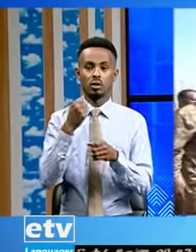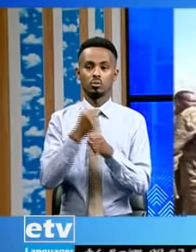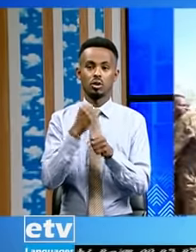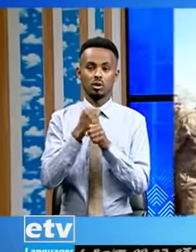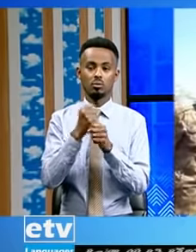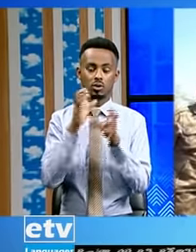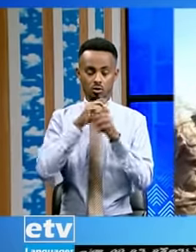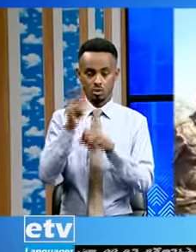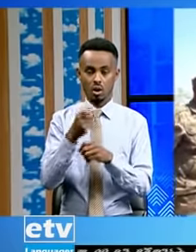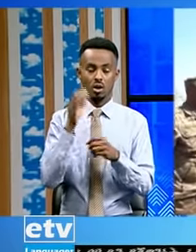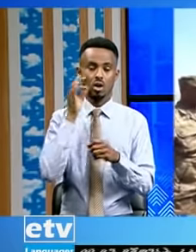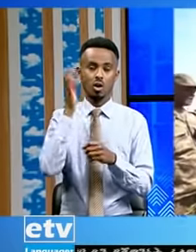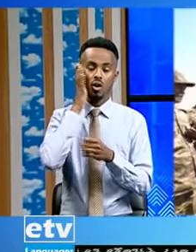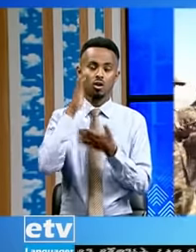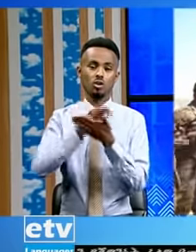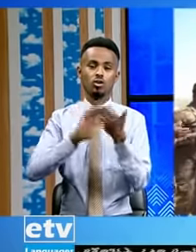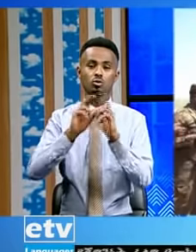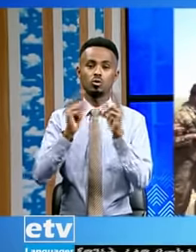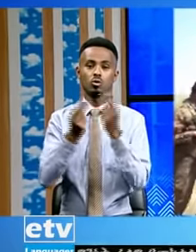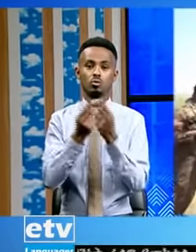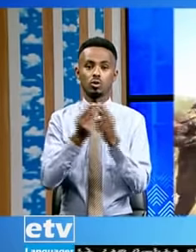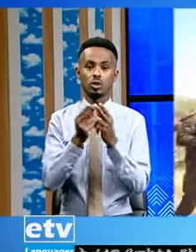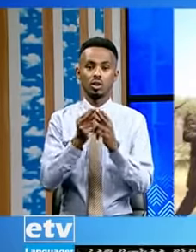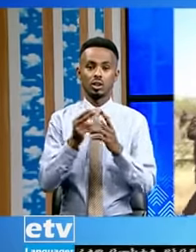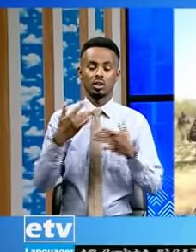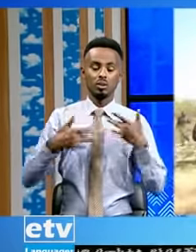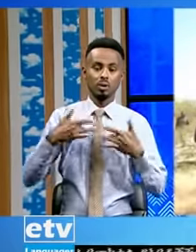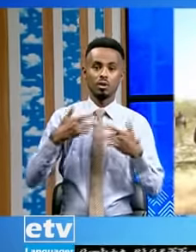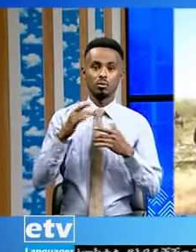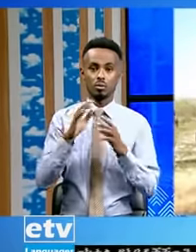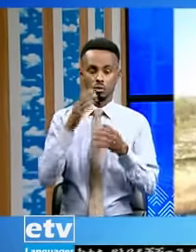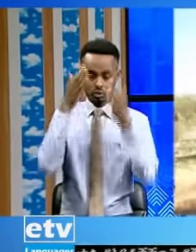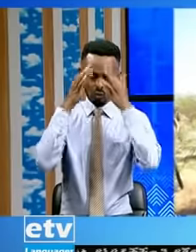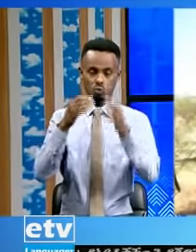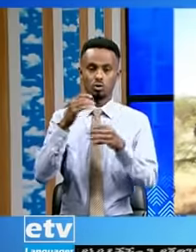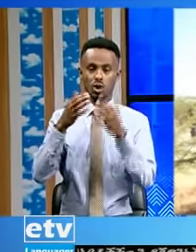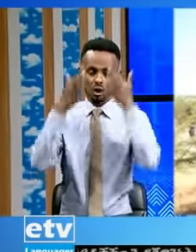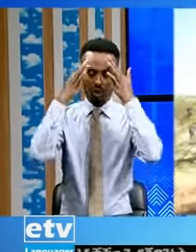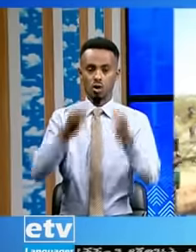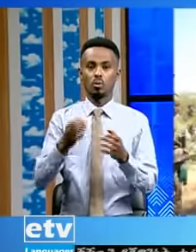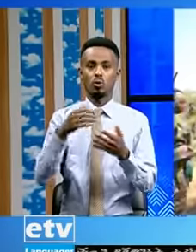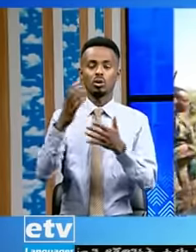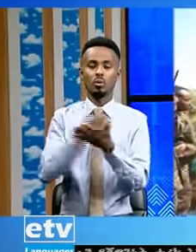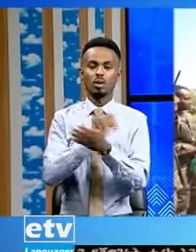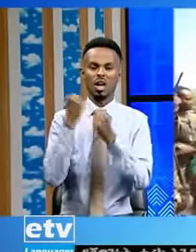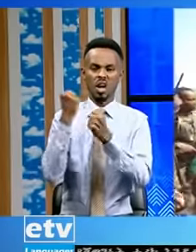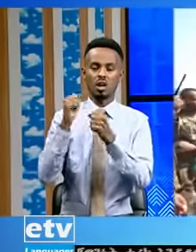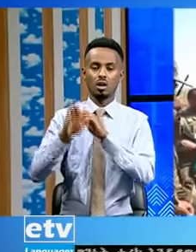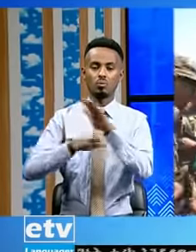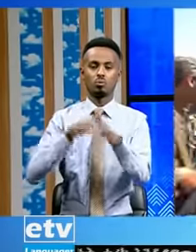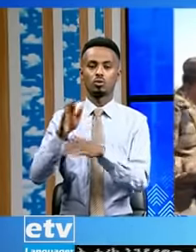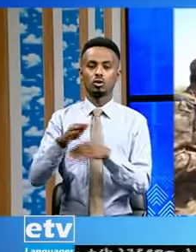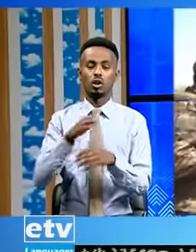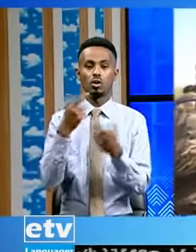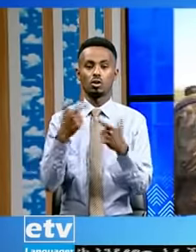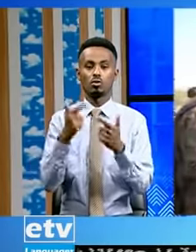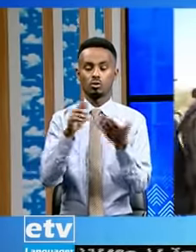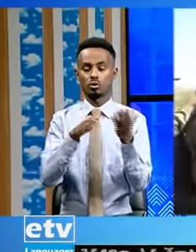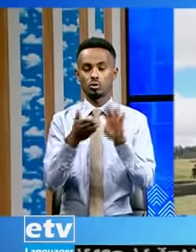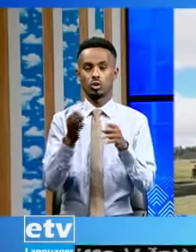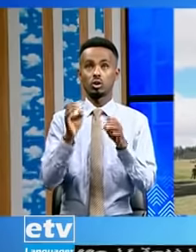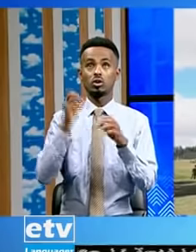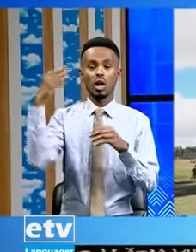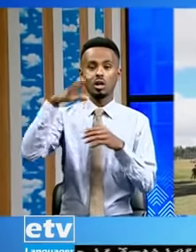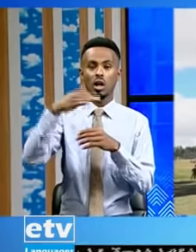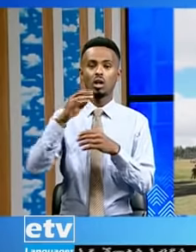ይሆናል። የህወሓት የሽብር ቡድን ከስሌት ይልቅ በስሜት በወሰነው ግብታዊ ውሳኔ በተወሰደበት ጠንካራ እርምጃ ሐሞቱ ፈሶም ፀሐይ